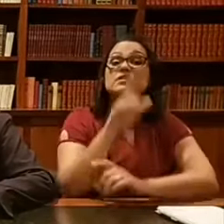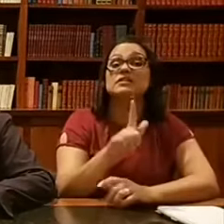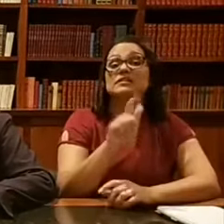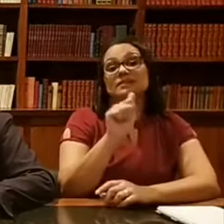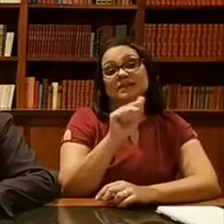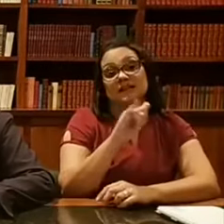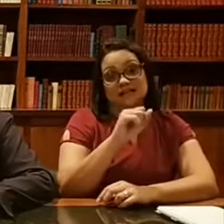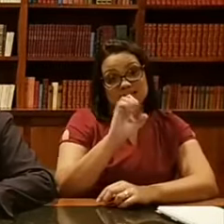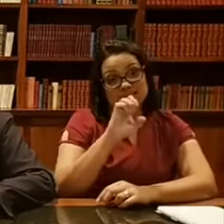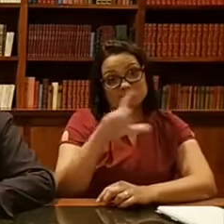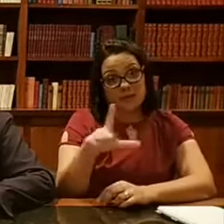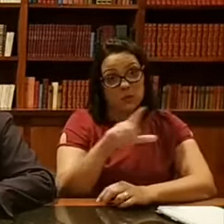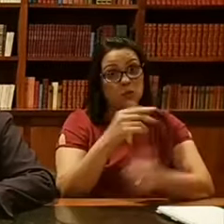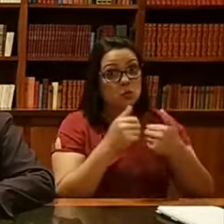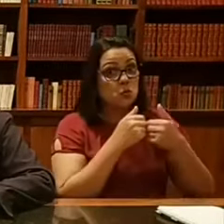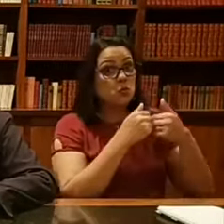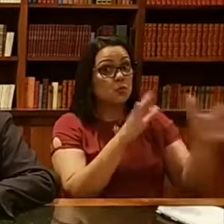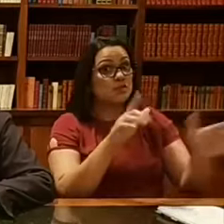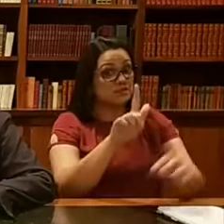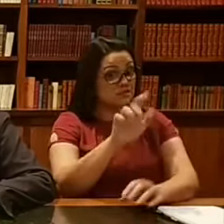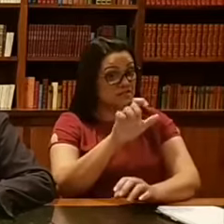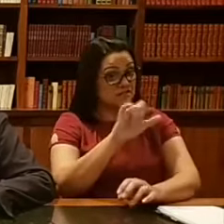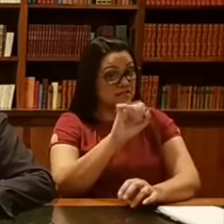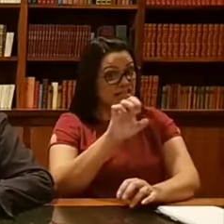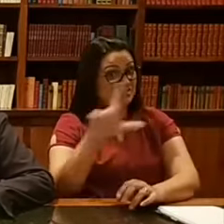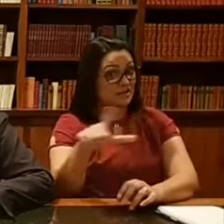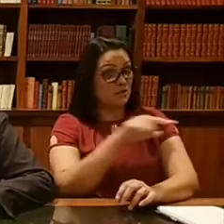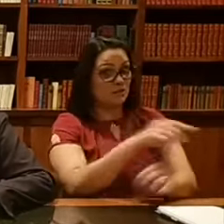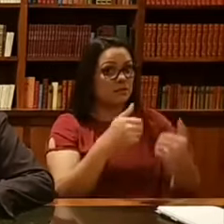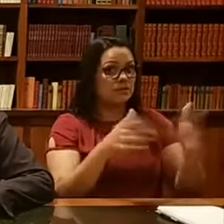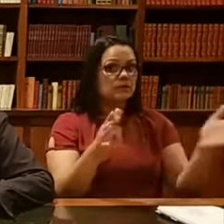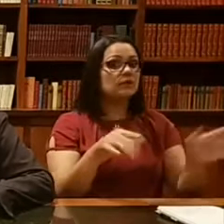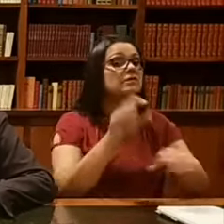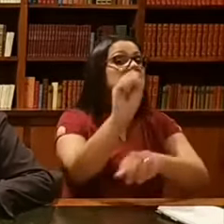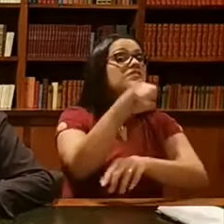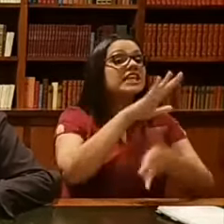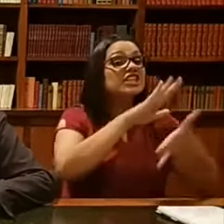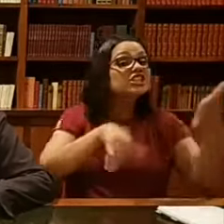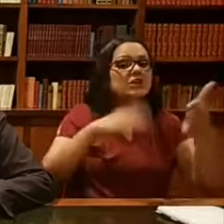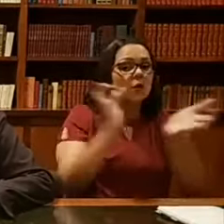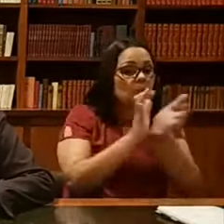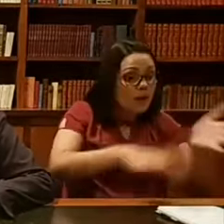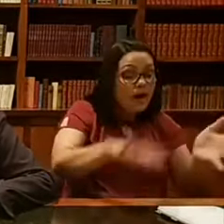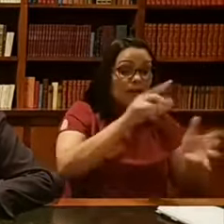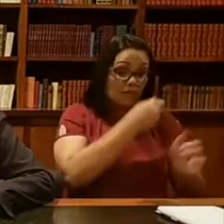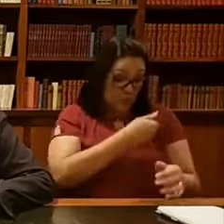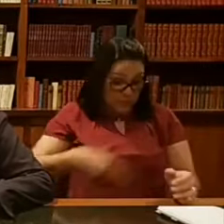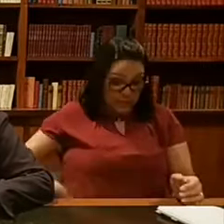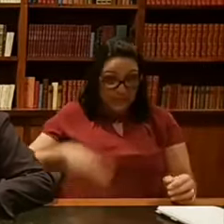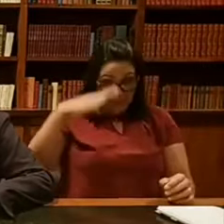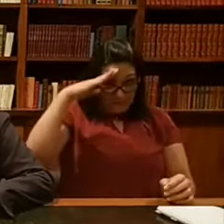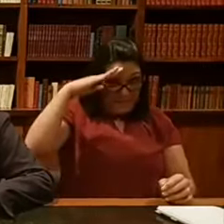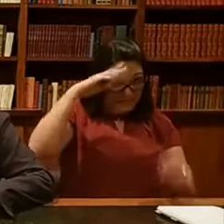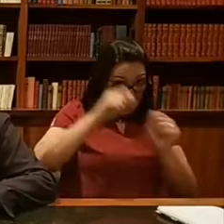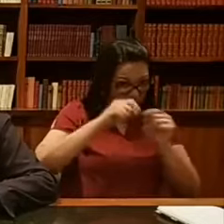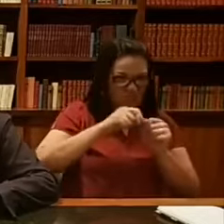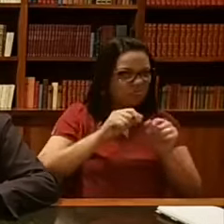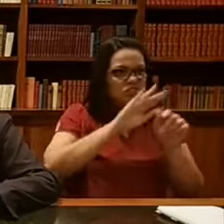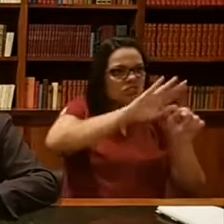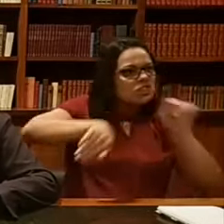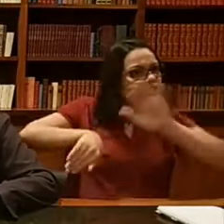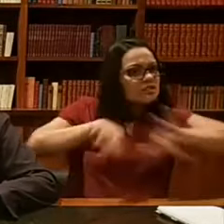né? Se você tirar as obras dos governos militares, sobra pouca coisa no Brasil. Ou o que